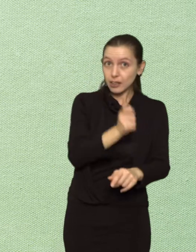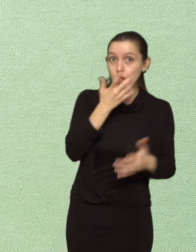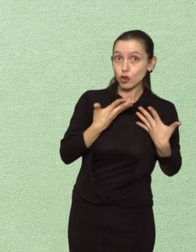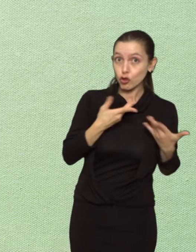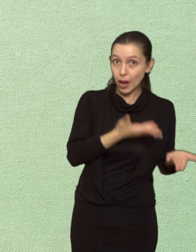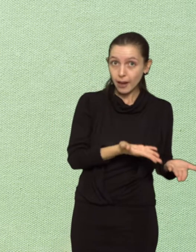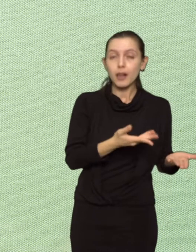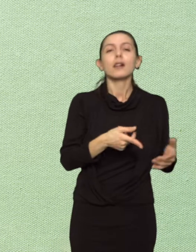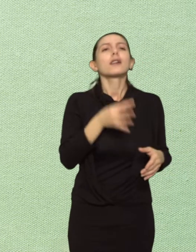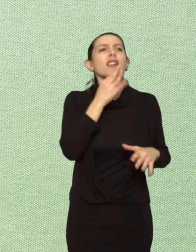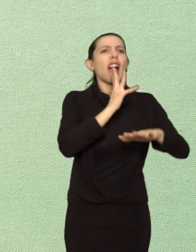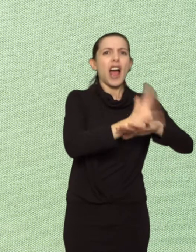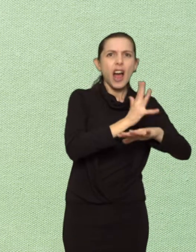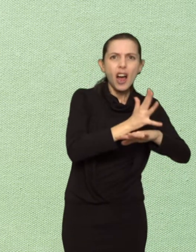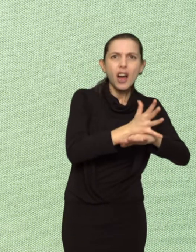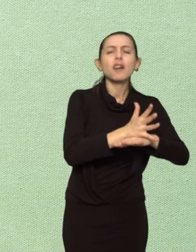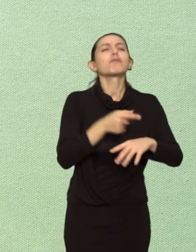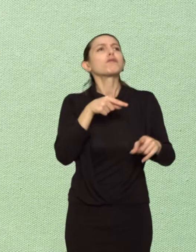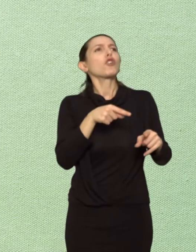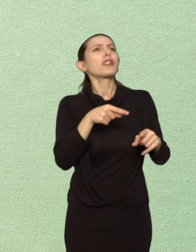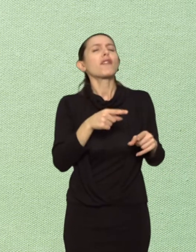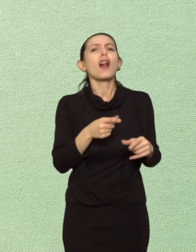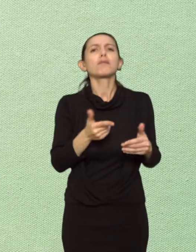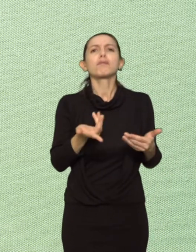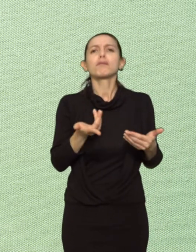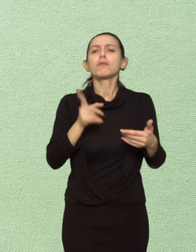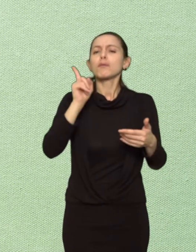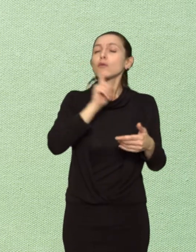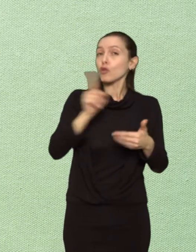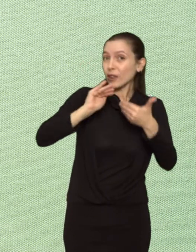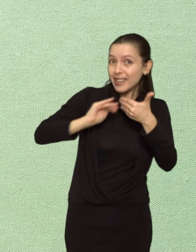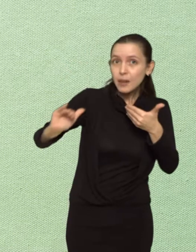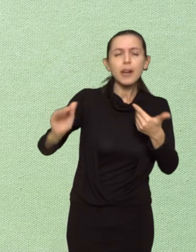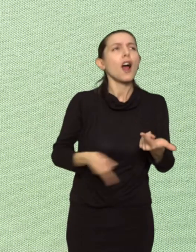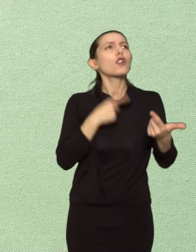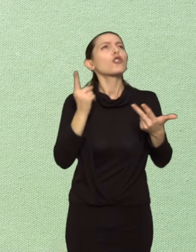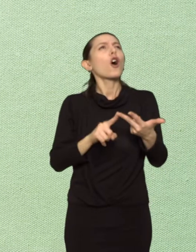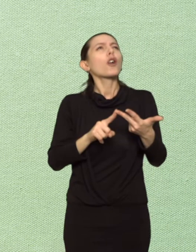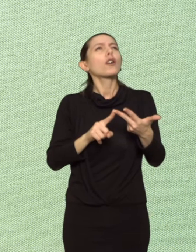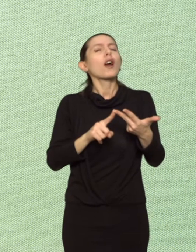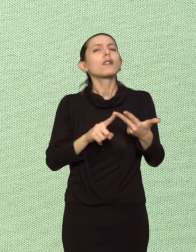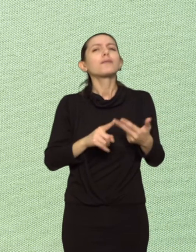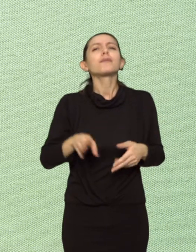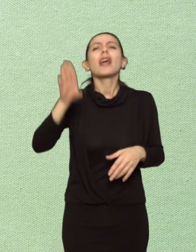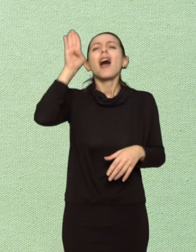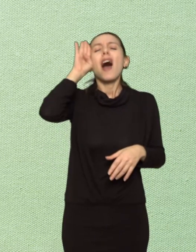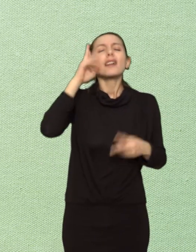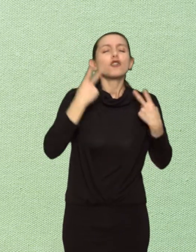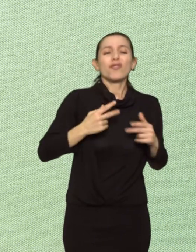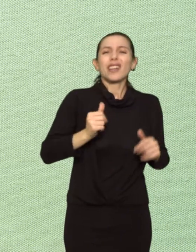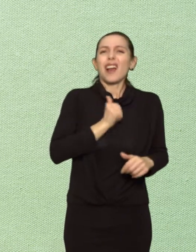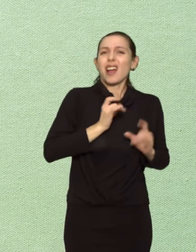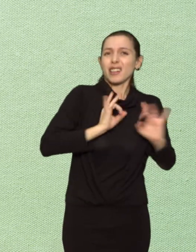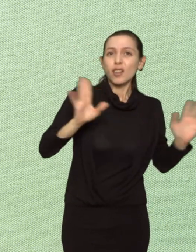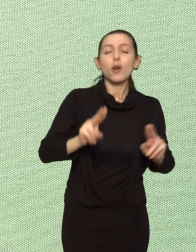Si tratta di accessibilità, di fruibilità, si tratta di non discriminazione, di attenzione alla vita indipendente,